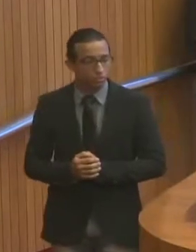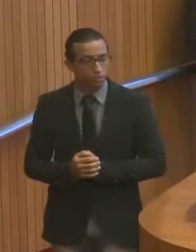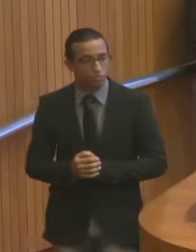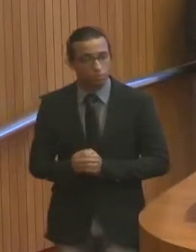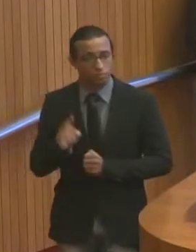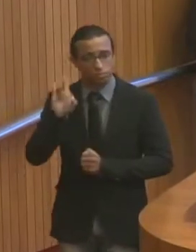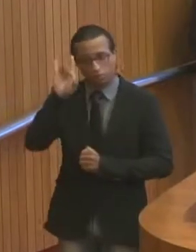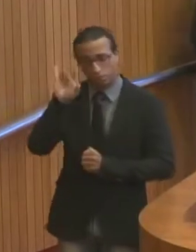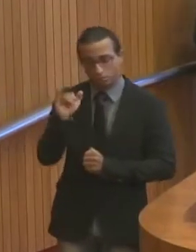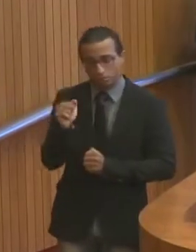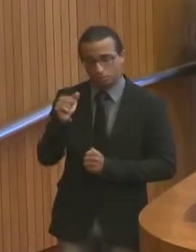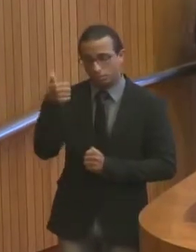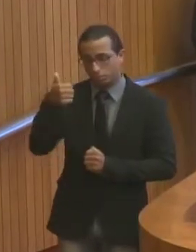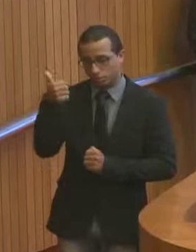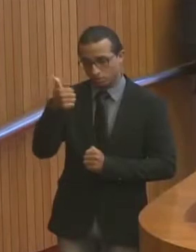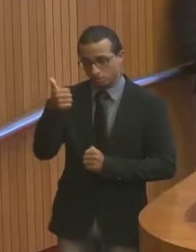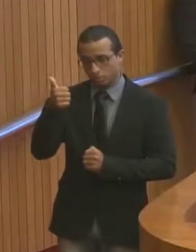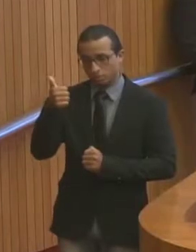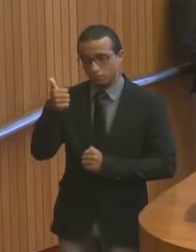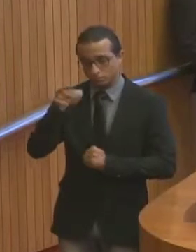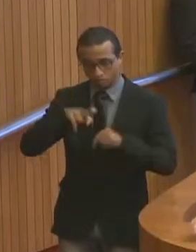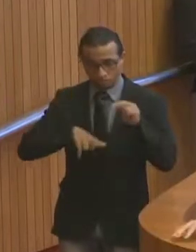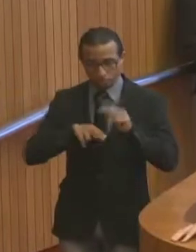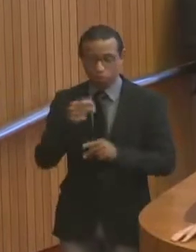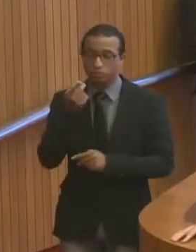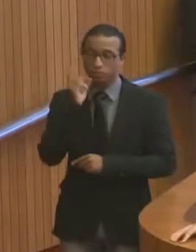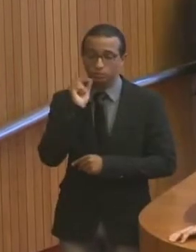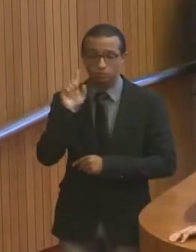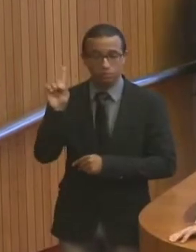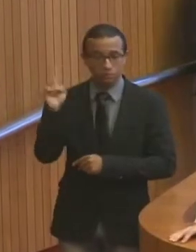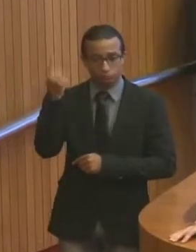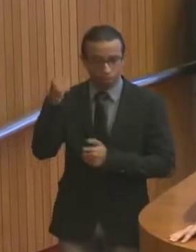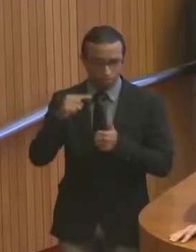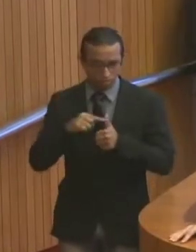no dia 1º de junho, ontem, primeiro,